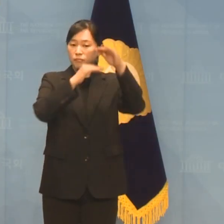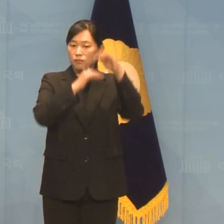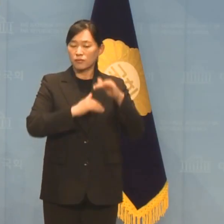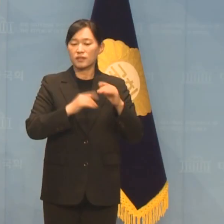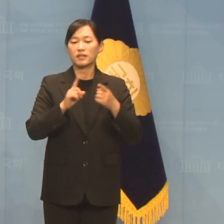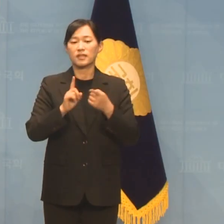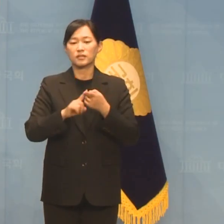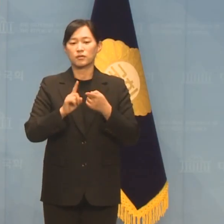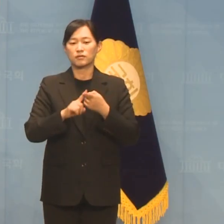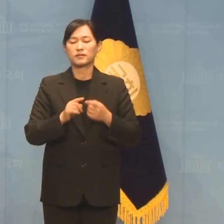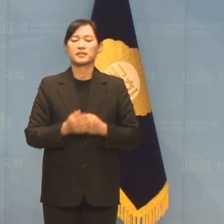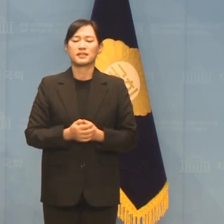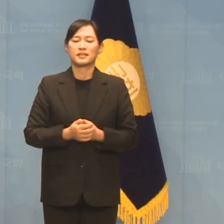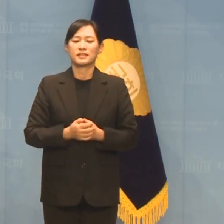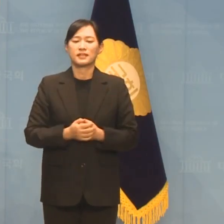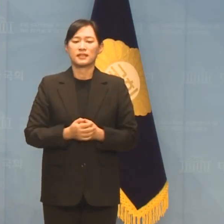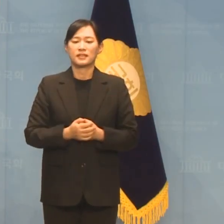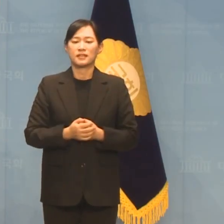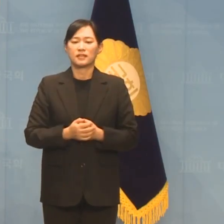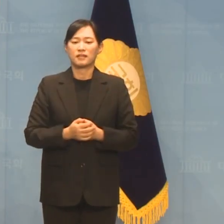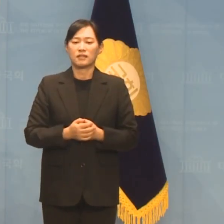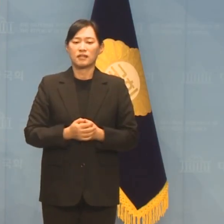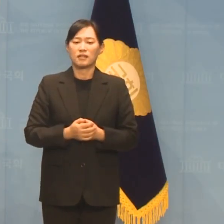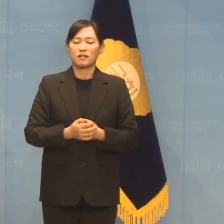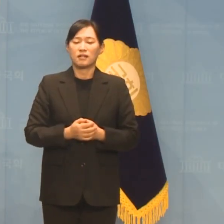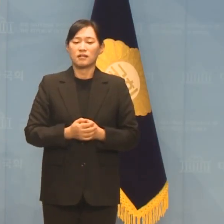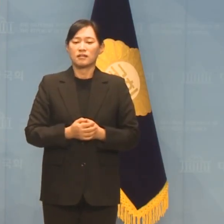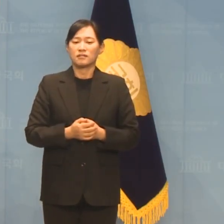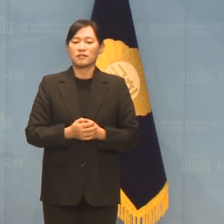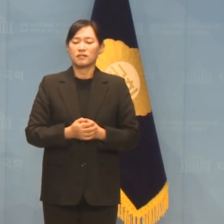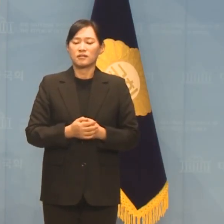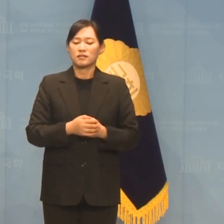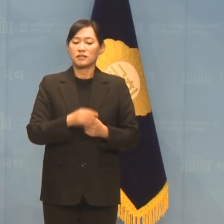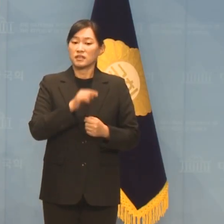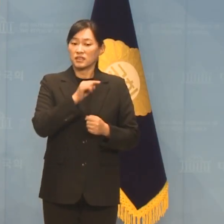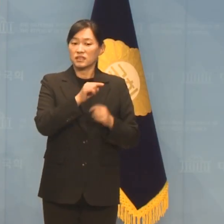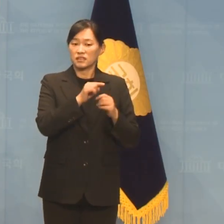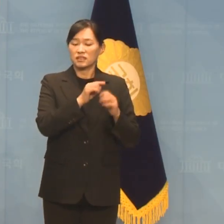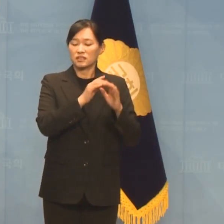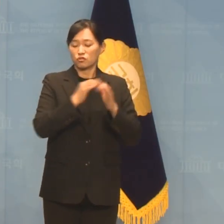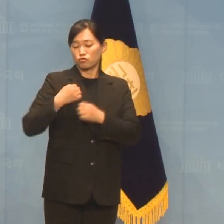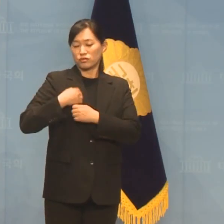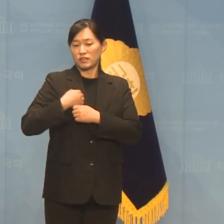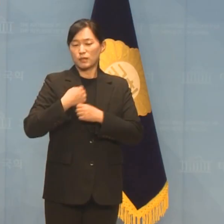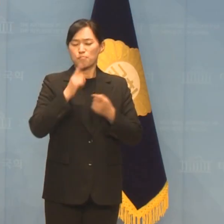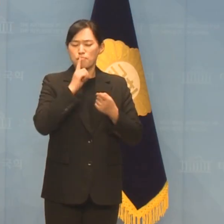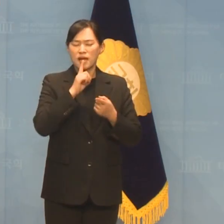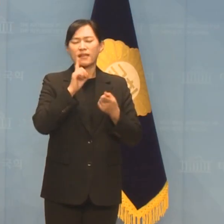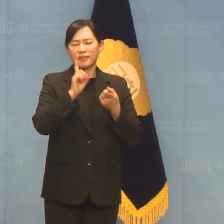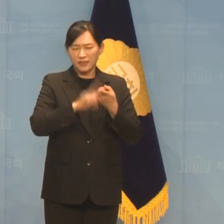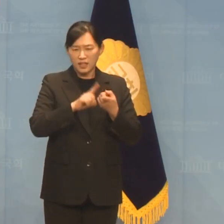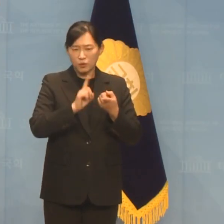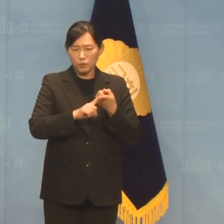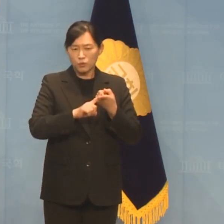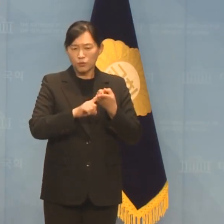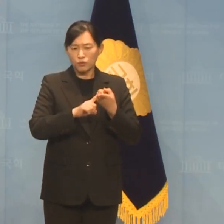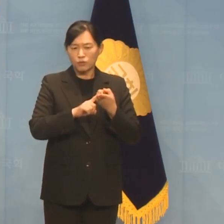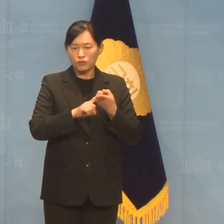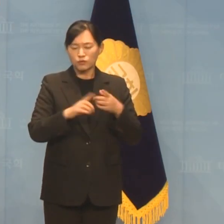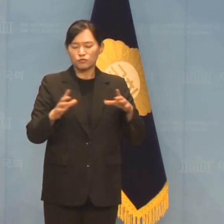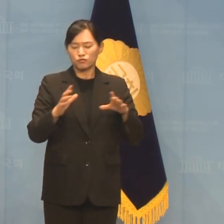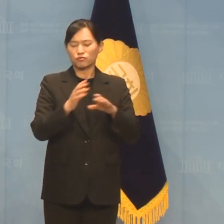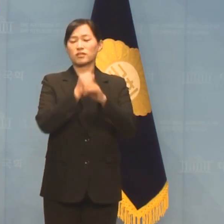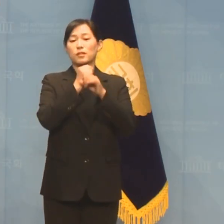대해서는 최대한 미사 여구를 배제하고 그들이 입으로 표현한 그대로를 몇 가지